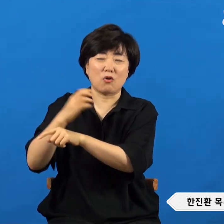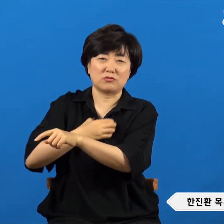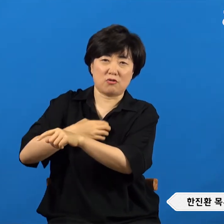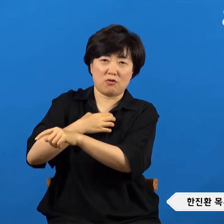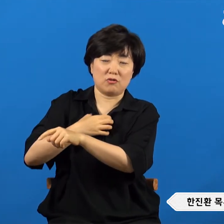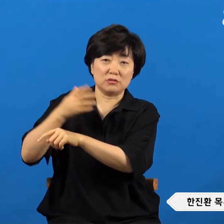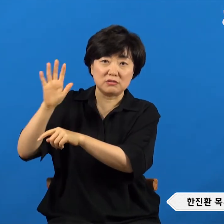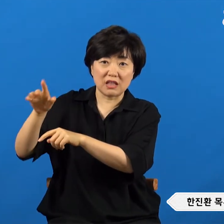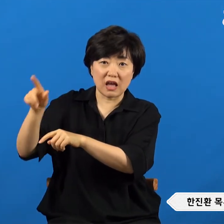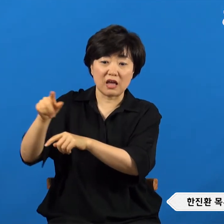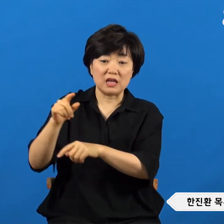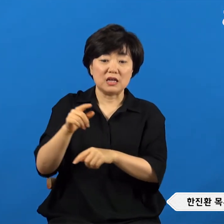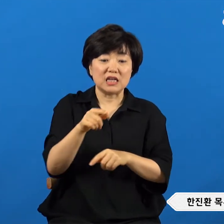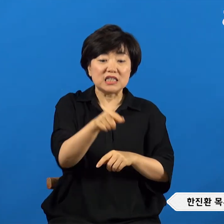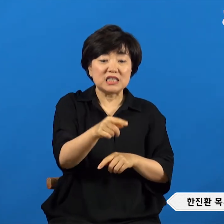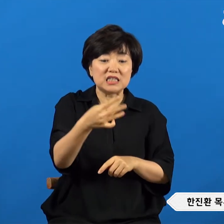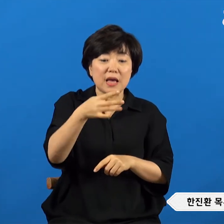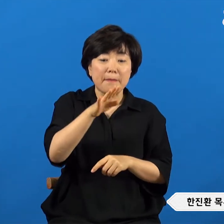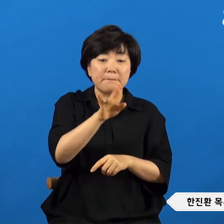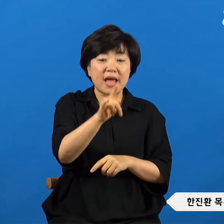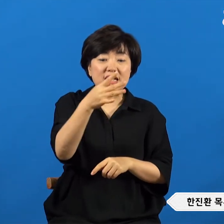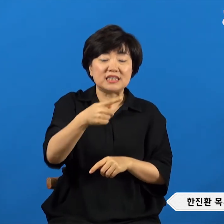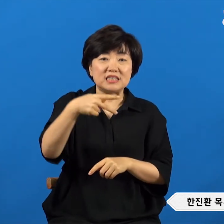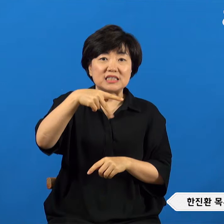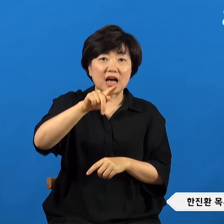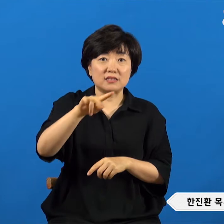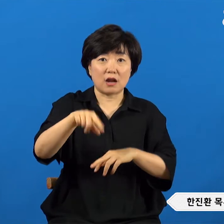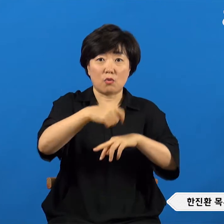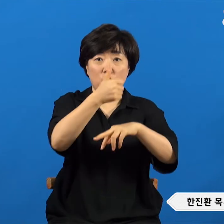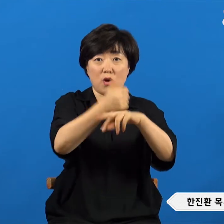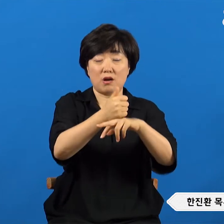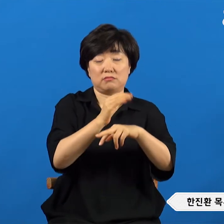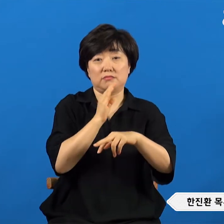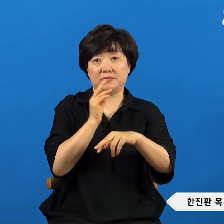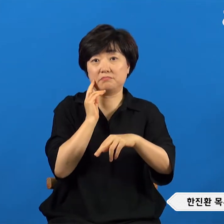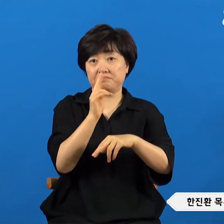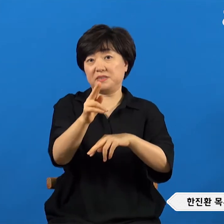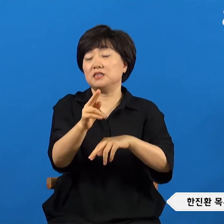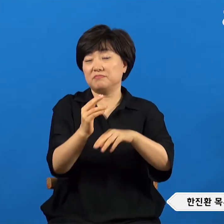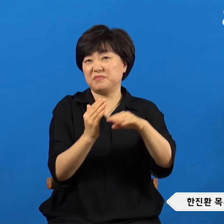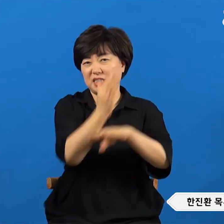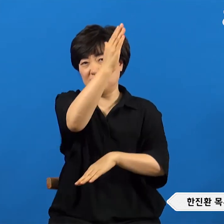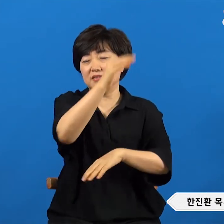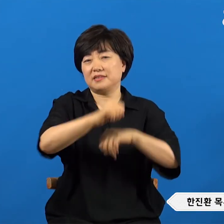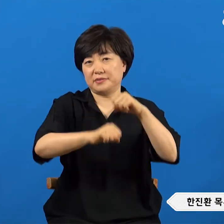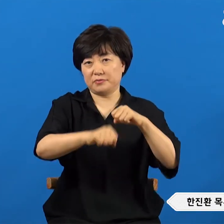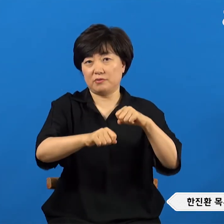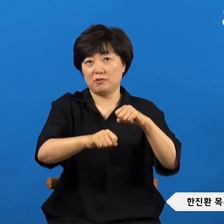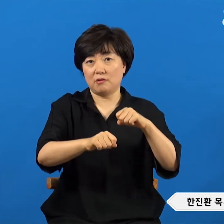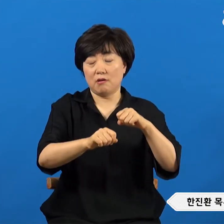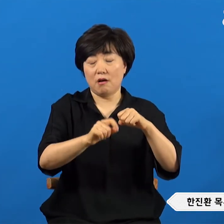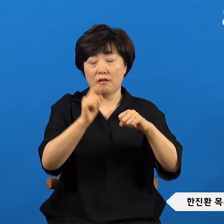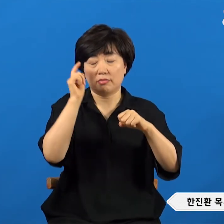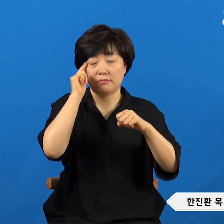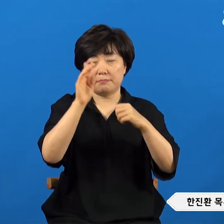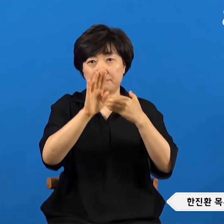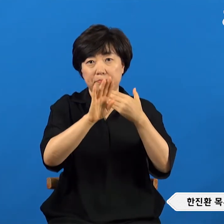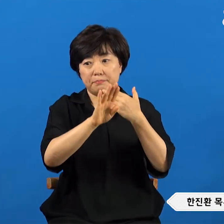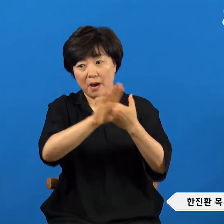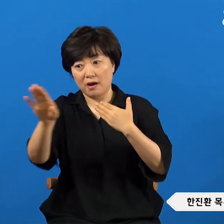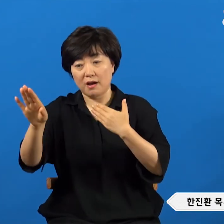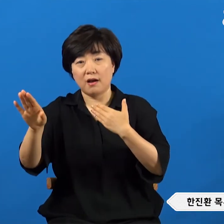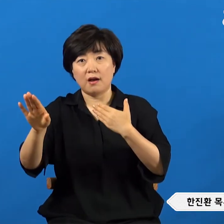넘었습니다. 자, 그러자 아무도 예기치 못했던 뜻밖의 일이 일어났습니다.